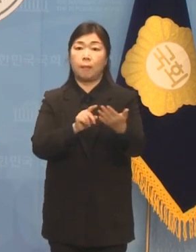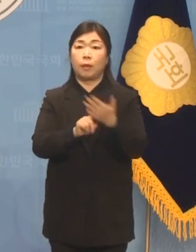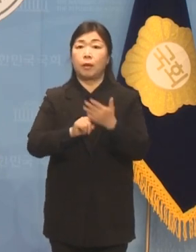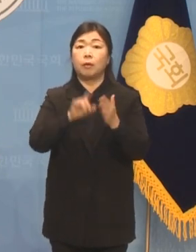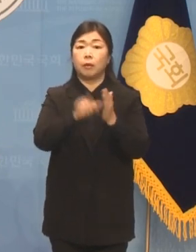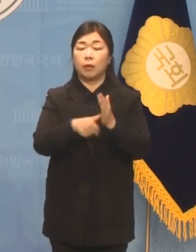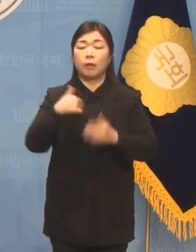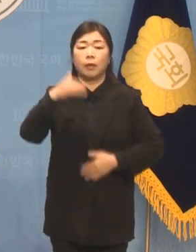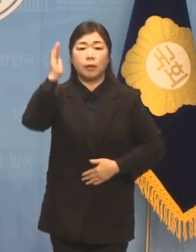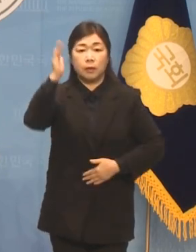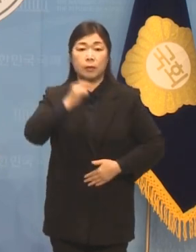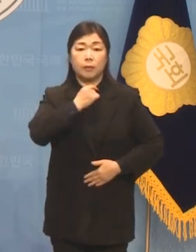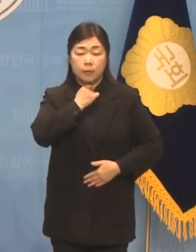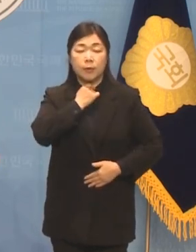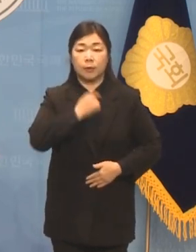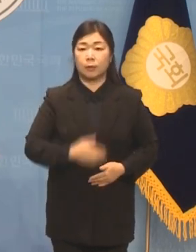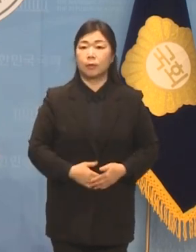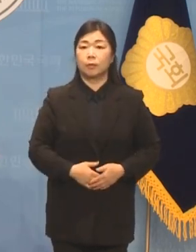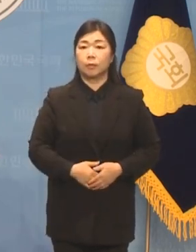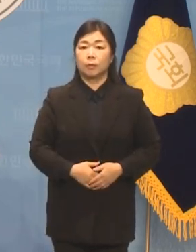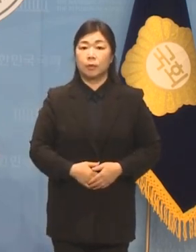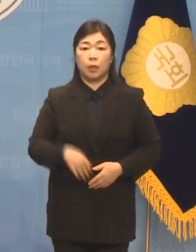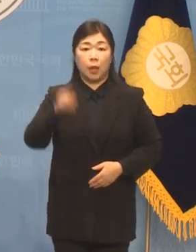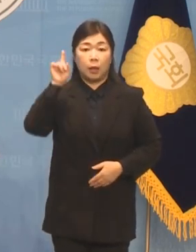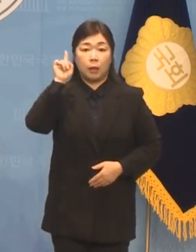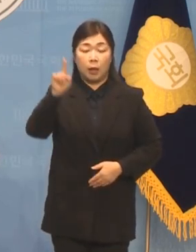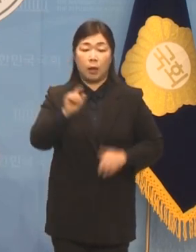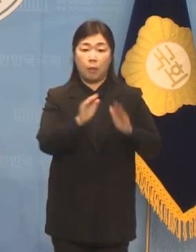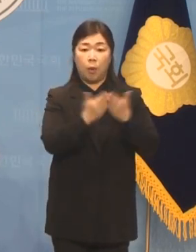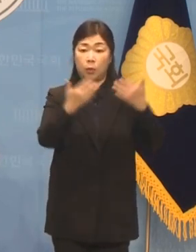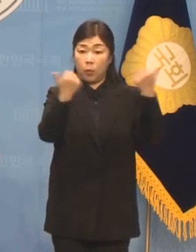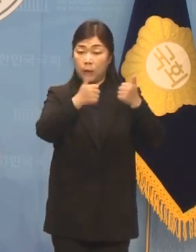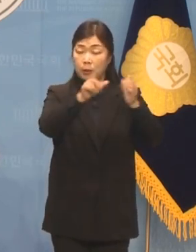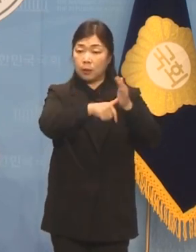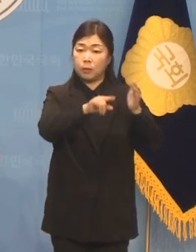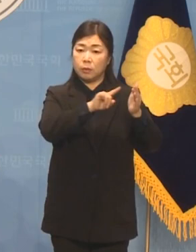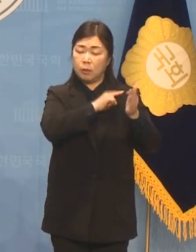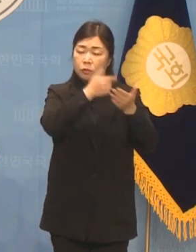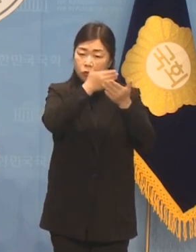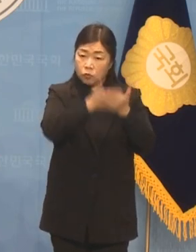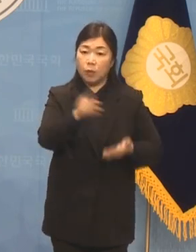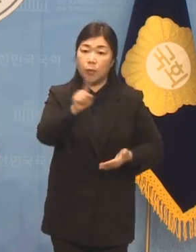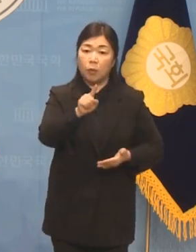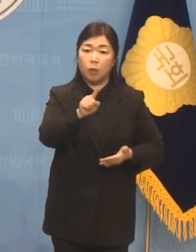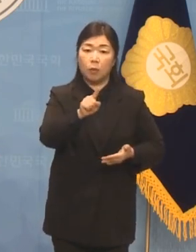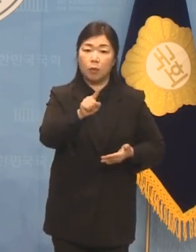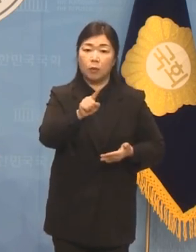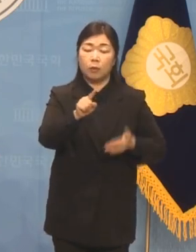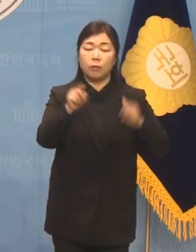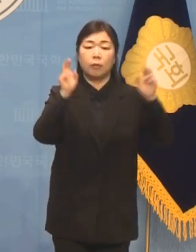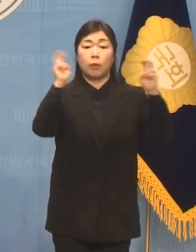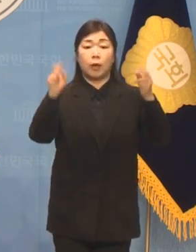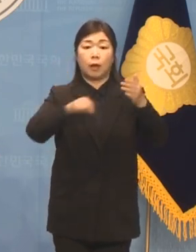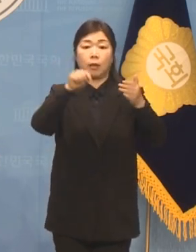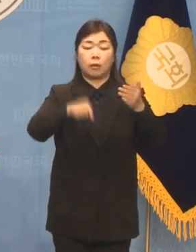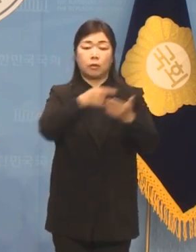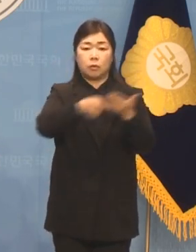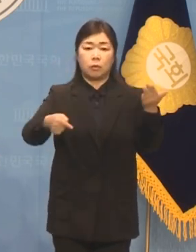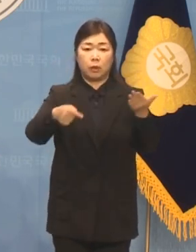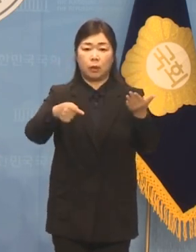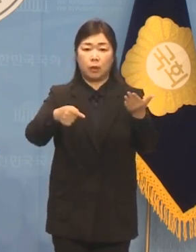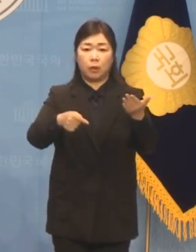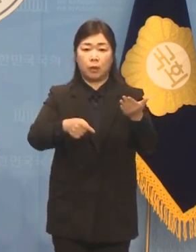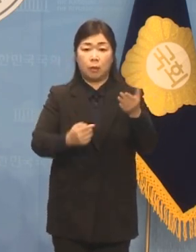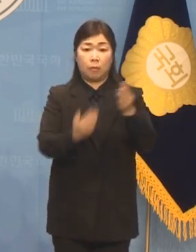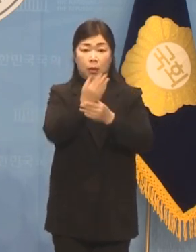것들을 이야기하겠습니다. 먼저 내일 본회의를 앞두고 가장 쟁점이 되고 있는 중대재해처벌법 유예와